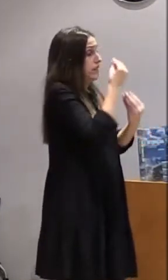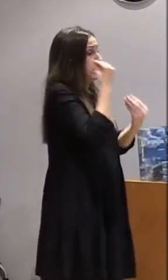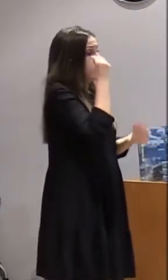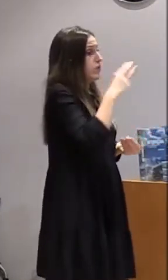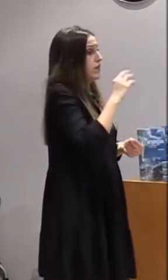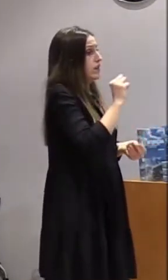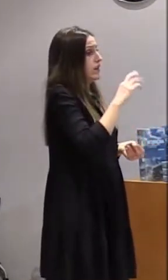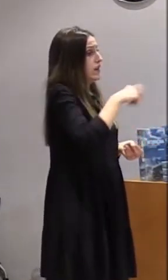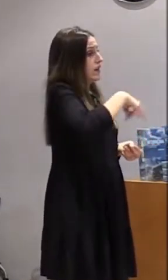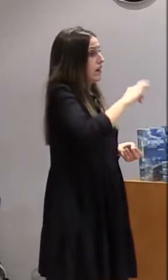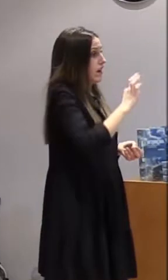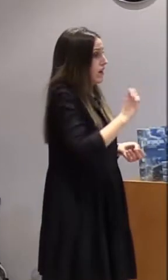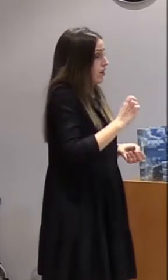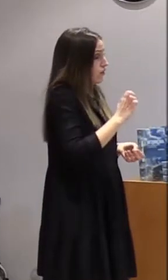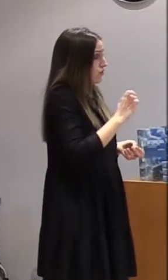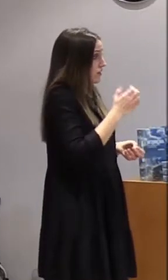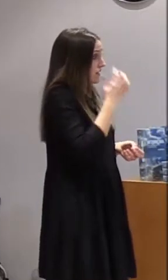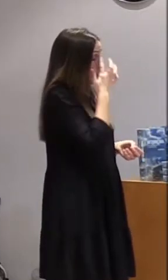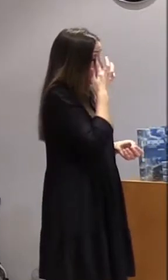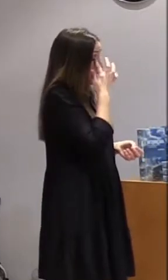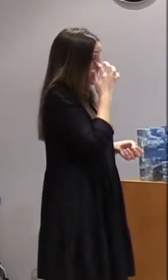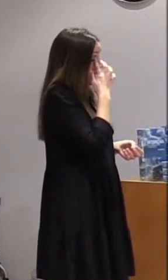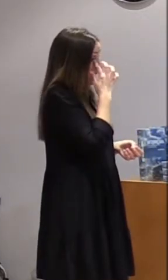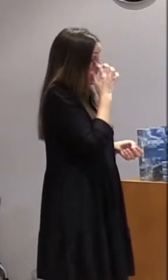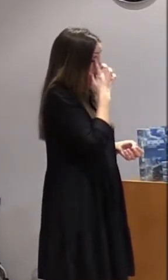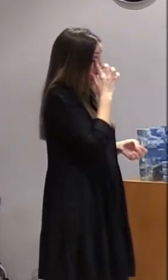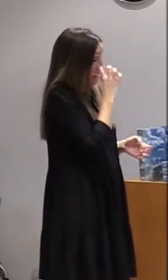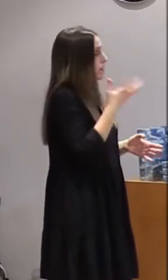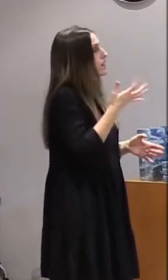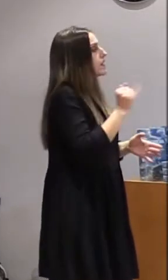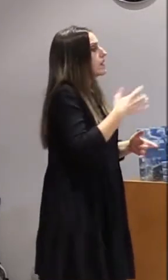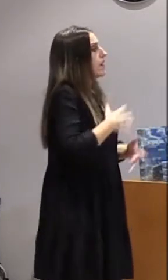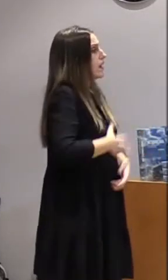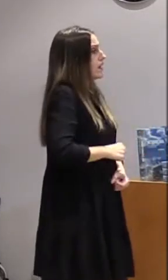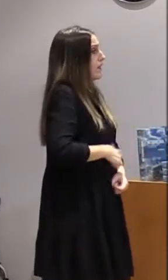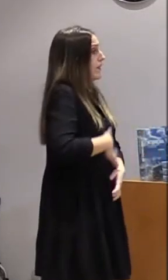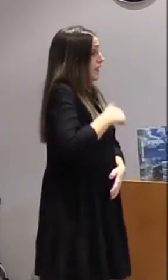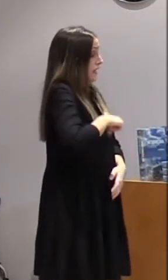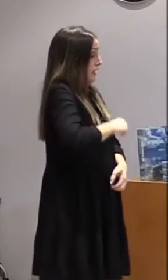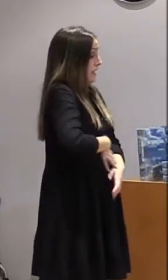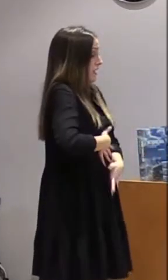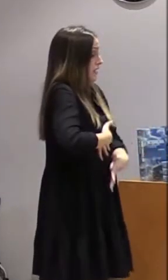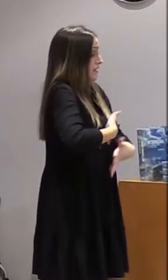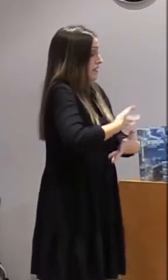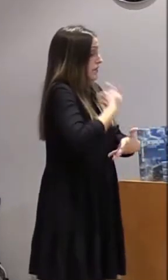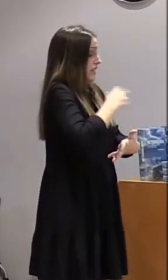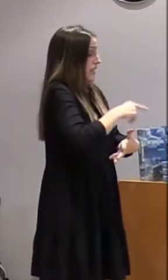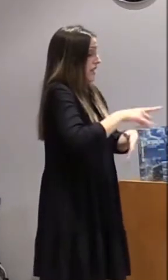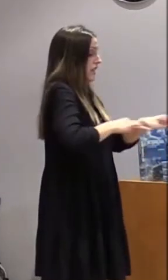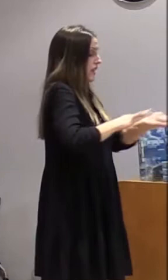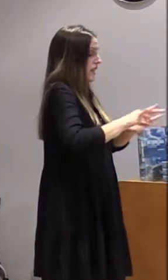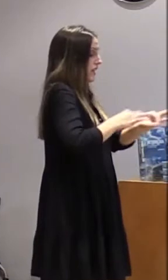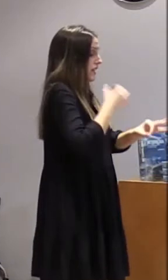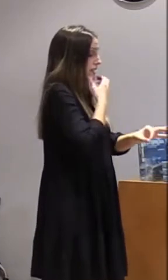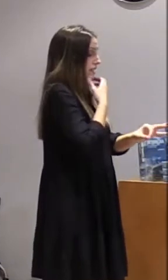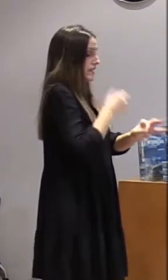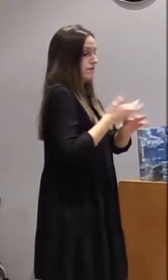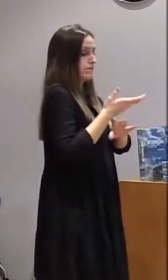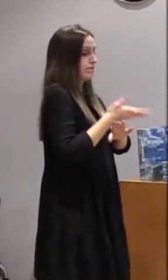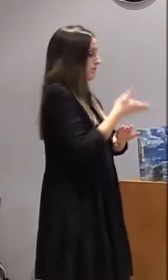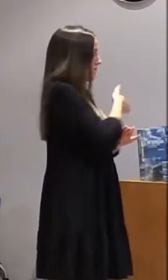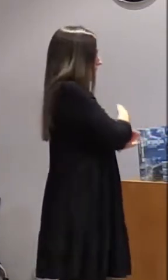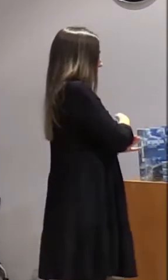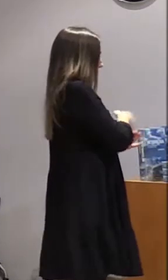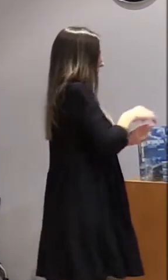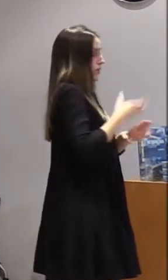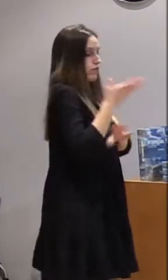Caronte, pues en lo que sería el purgatorio llevaba las almas y decidía en ese momento si le llevaba al infierno, a la parte de la derecha,